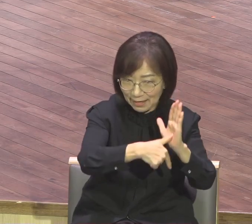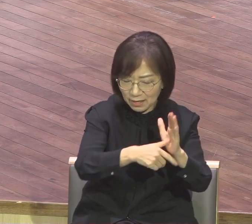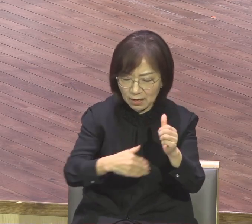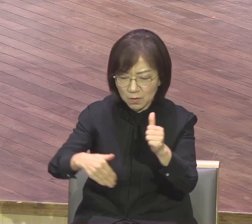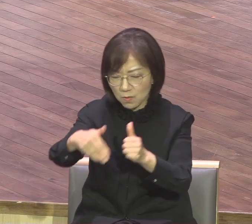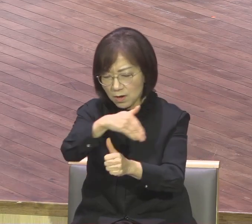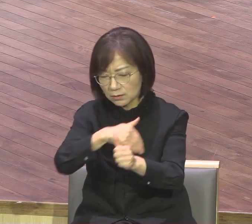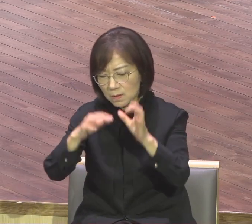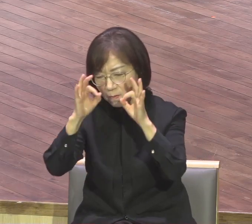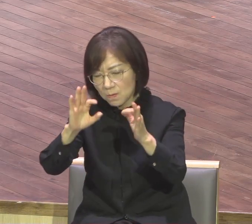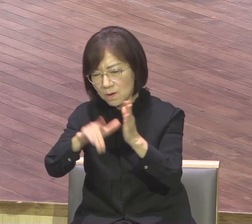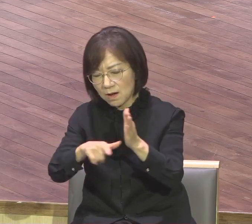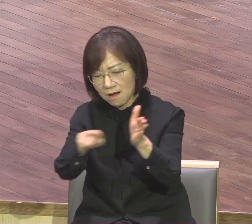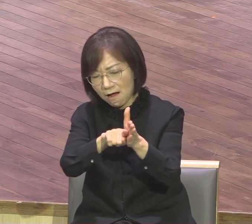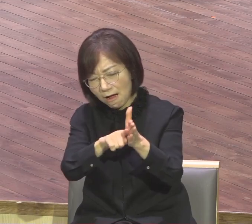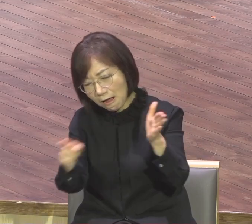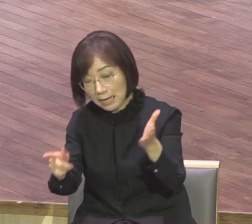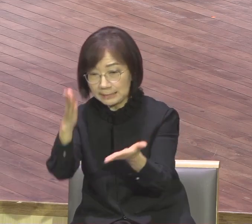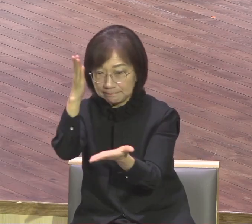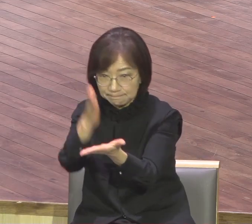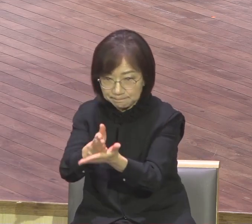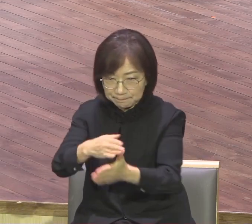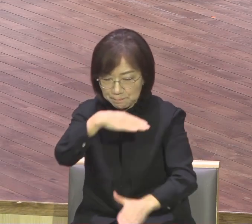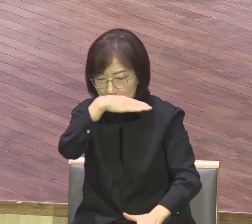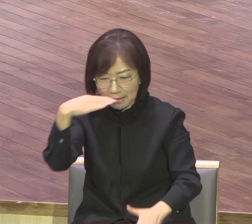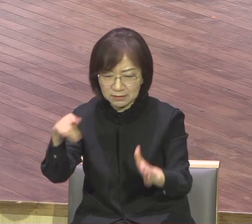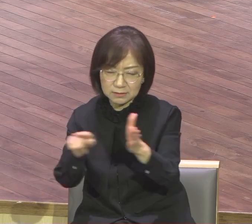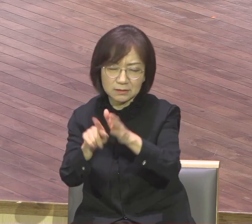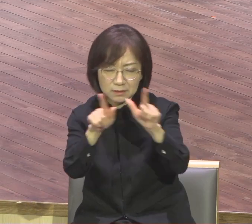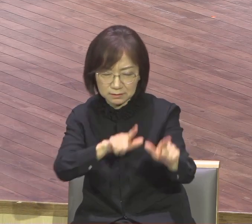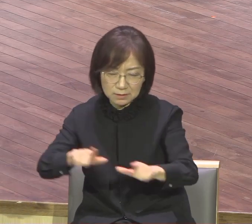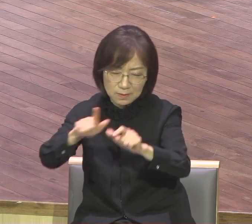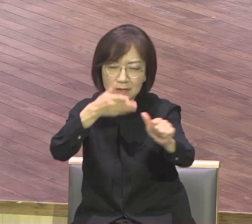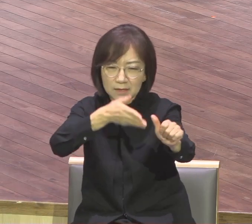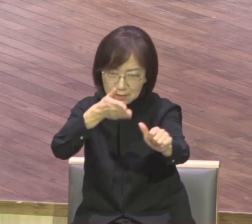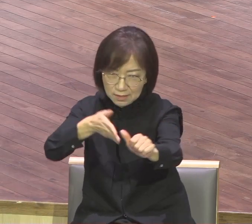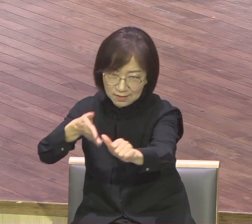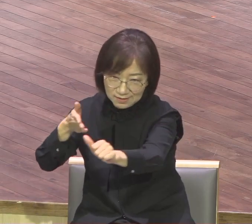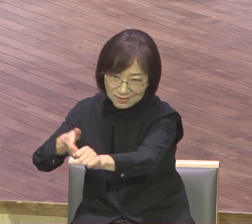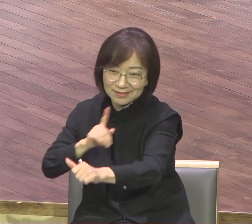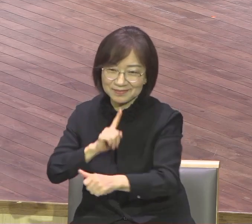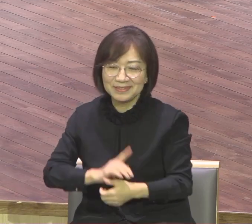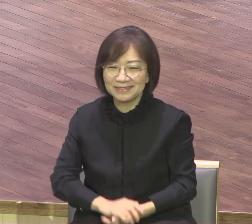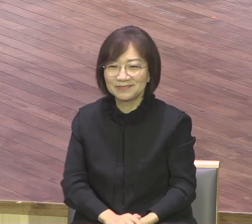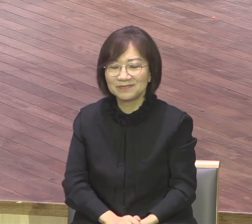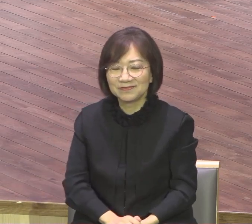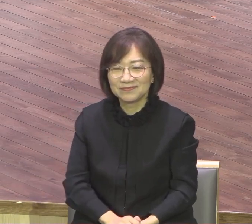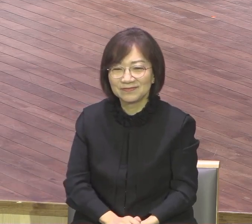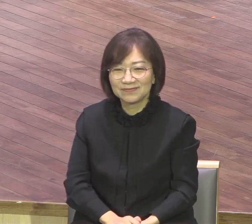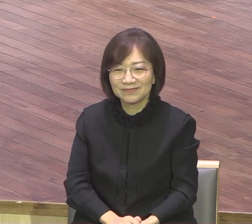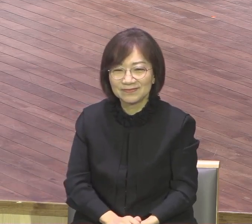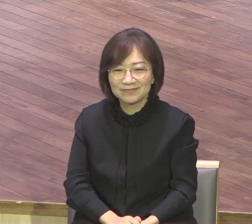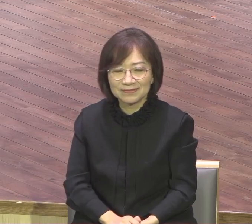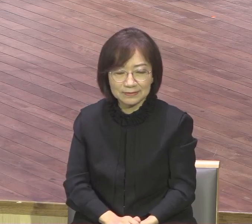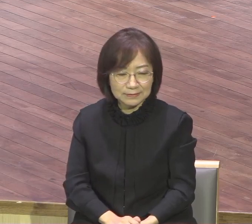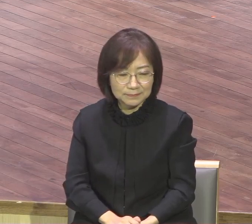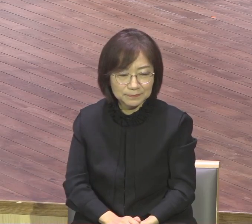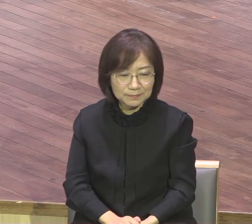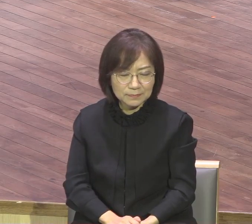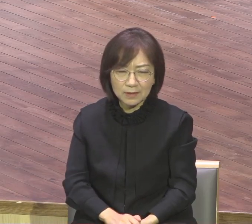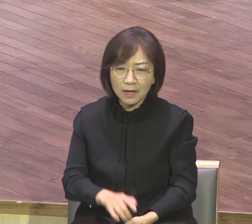신앙생활을 바로 해라. Esta palabra quiere decir que no se tambaleen por ninguna otra cosa y hagan una vida de fe en el Señor. 여기 중요한